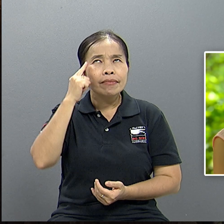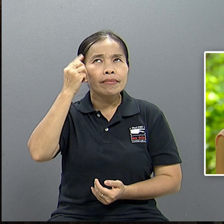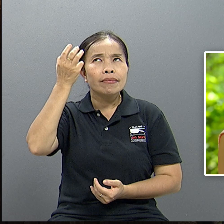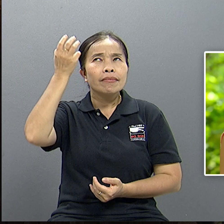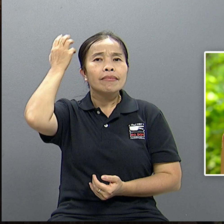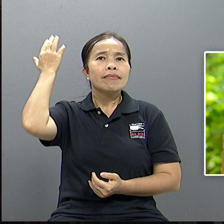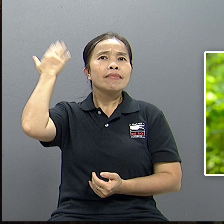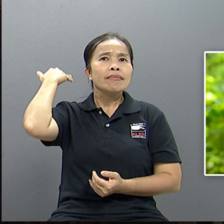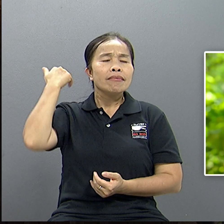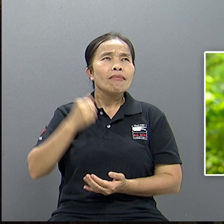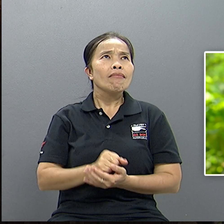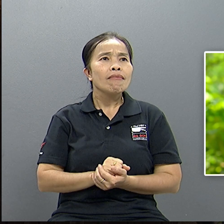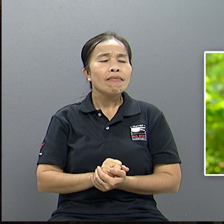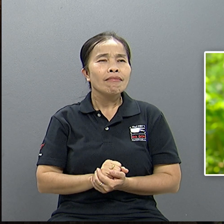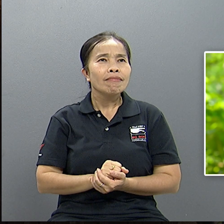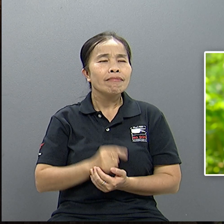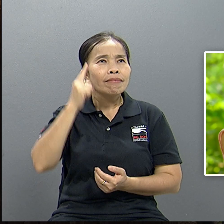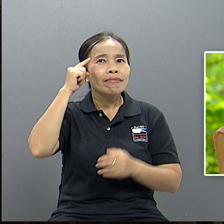ขอบคุณค่ะ